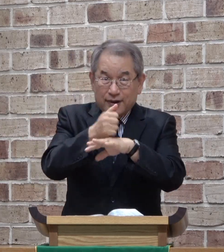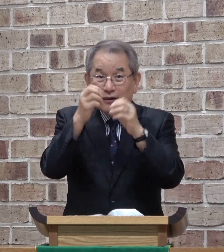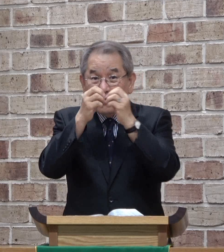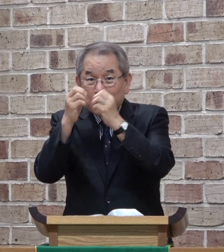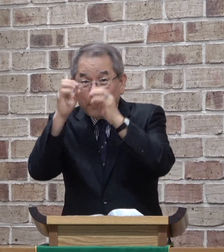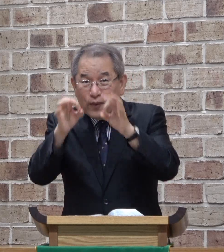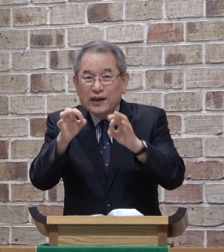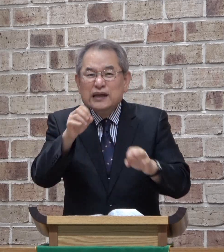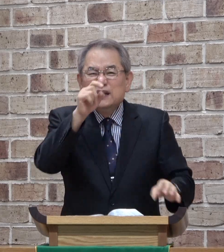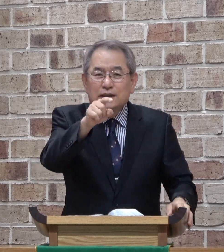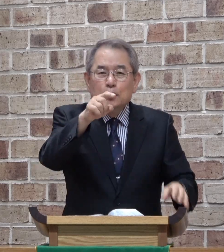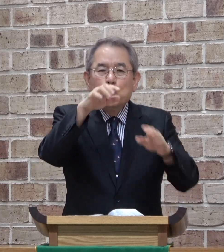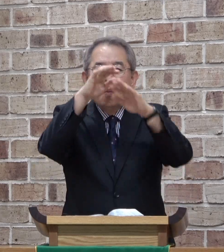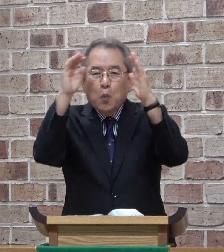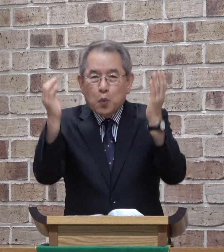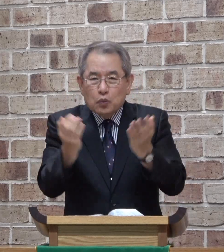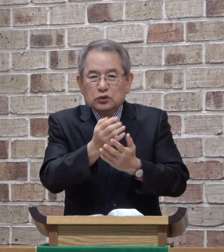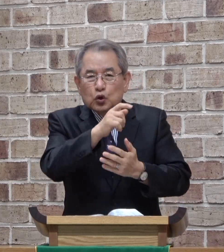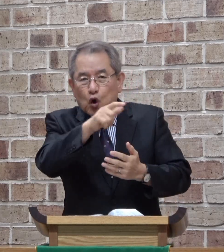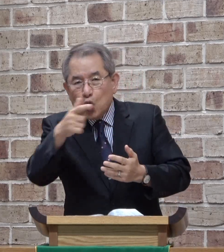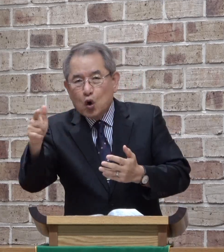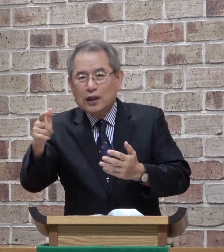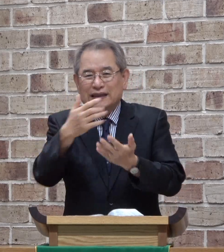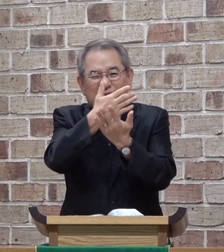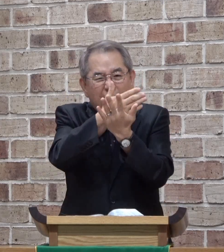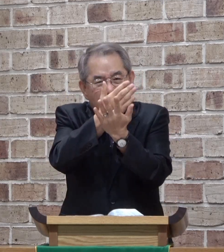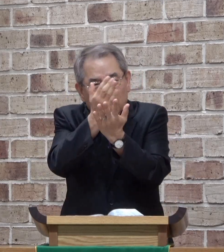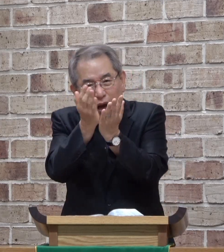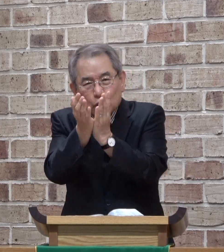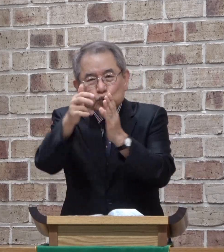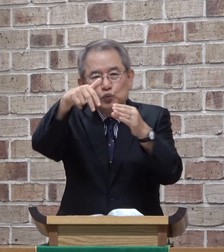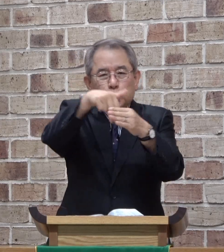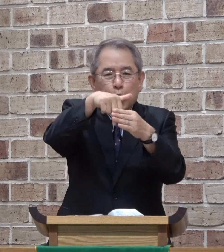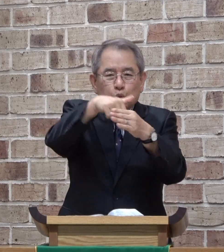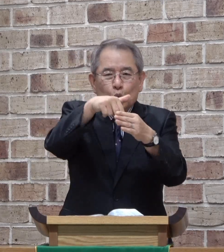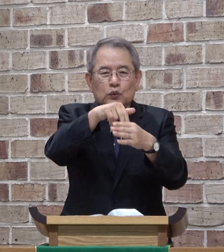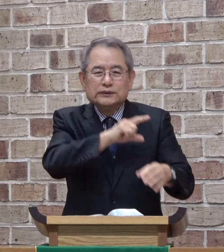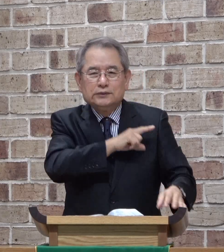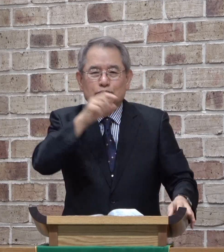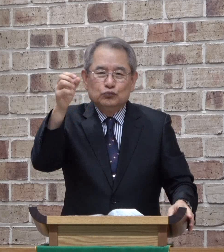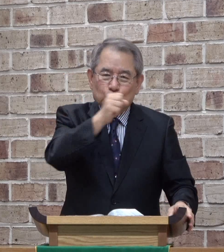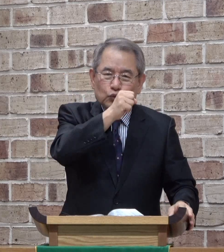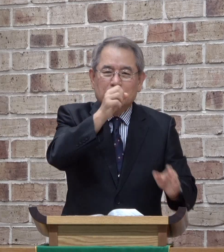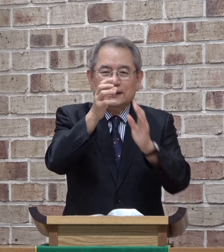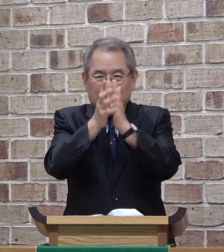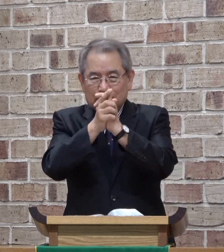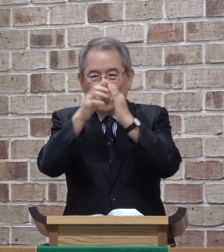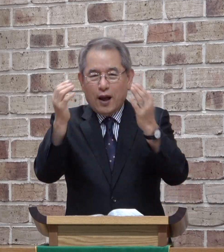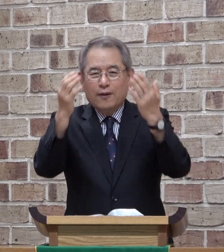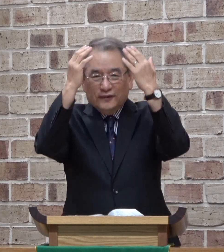것을 다양한 종교의 이름으로 기도합니다. 그리고 나서